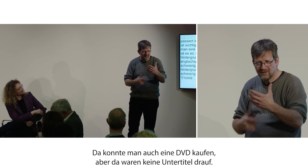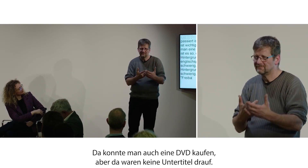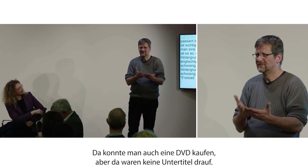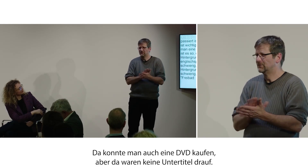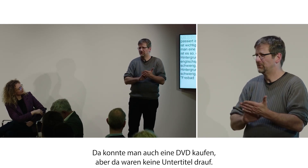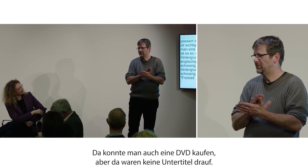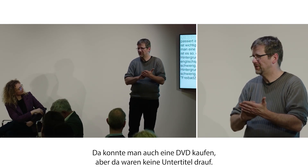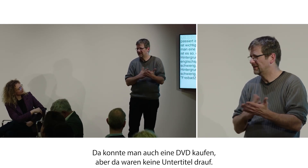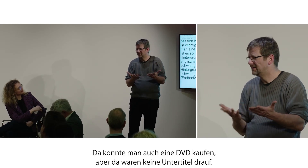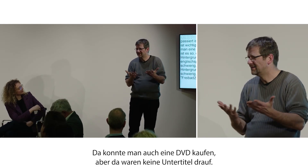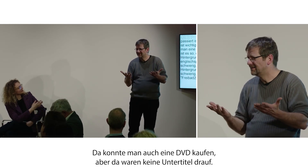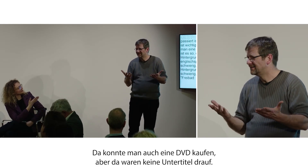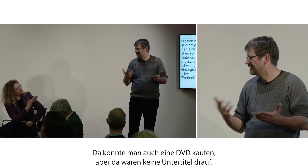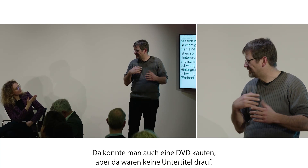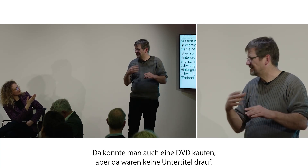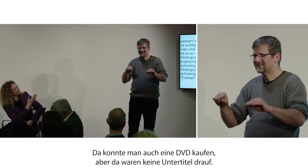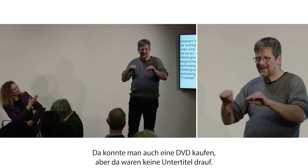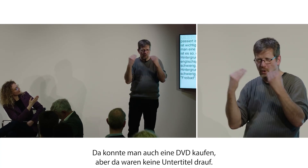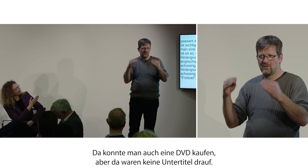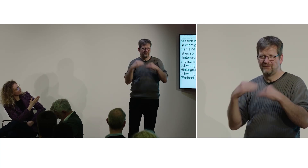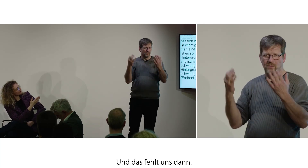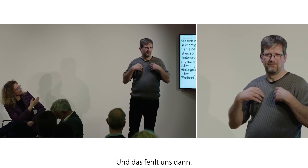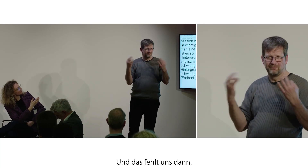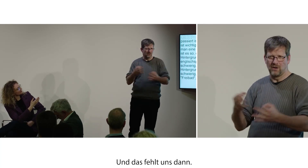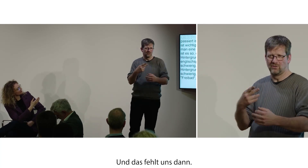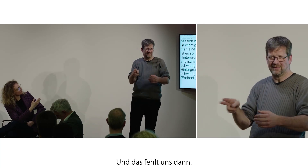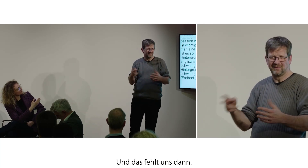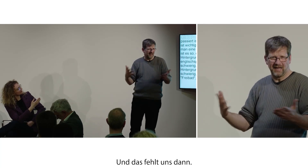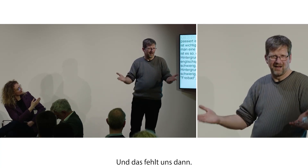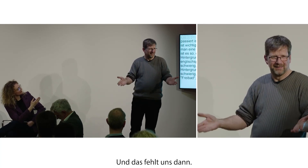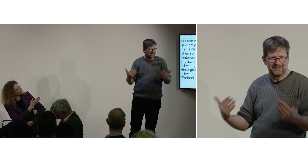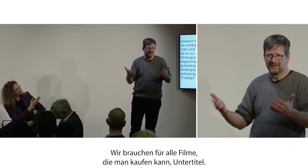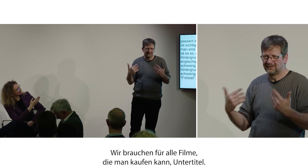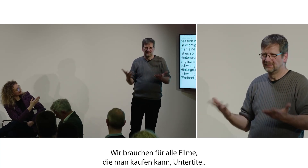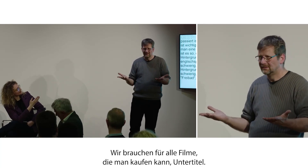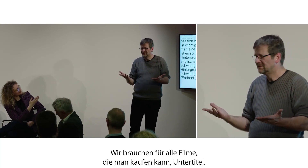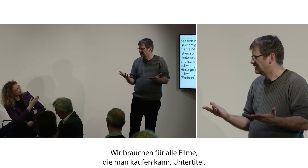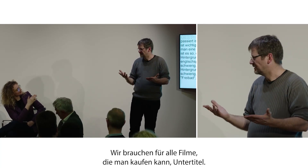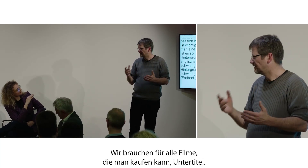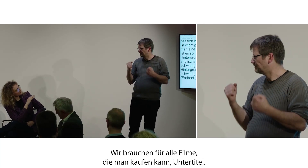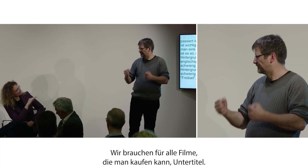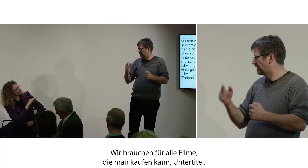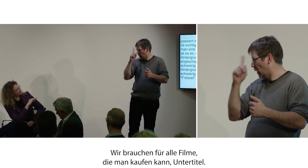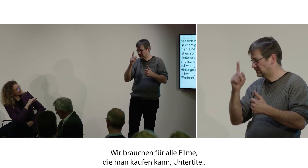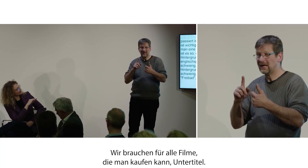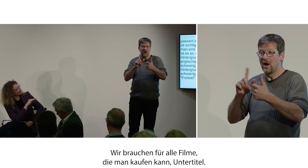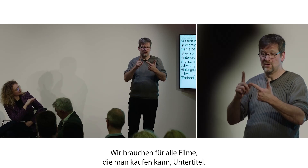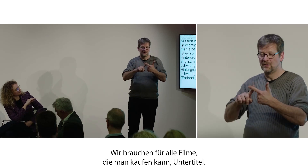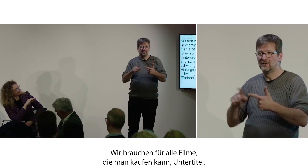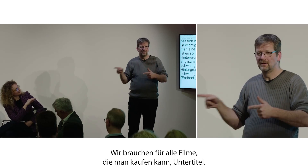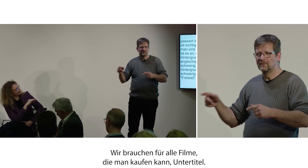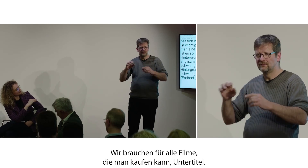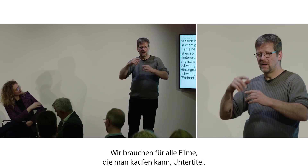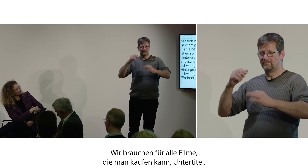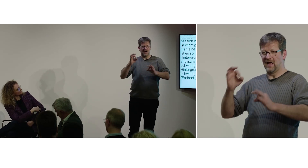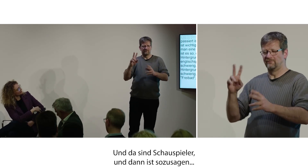auch eine DVD kaufen, aber da waren trotzdem keine Untertitel drauf. Und das fehlt uns dann. Also wir brauchen eigentlich für alle Filme, die man kaufen